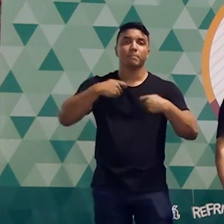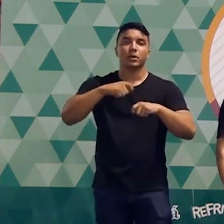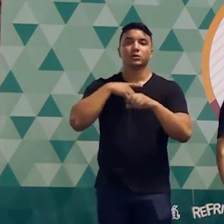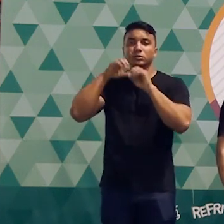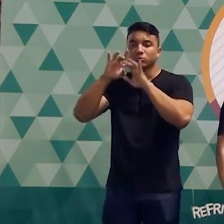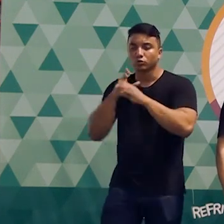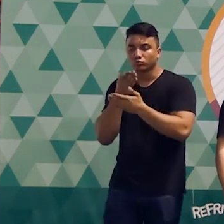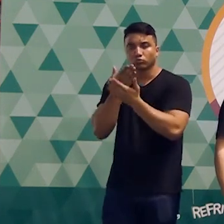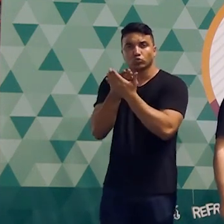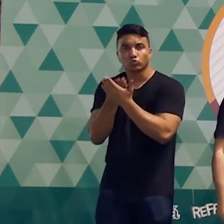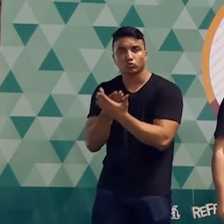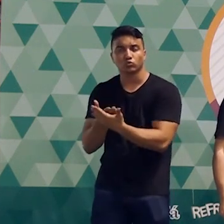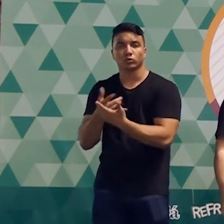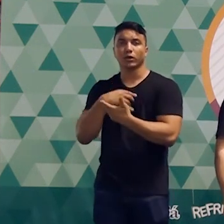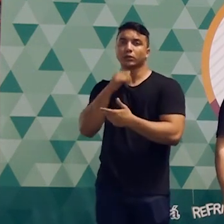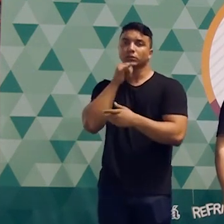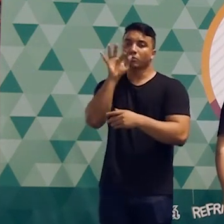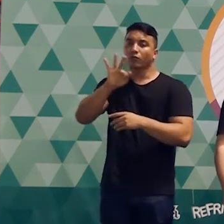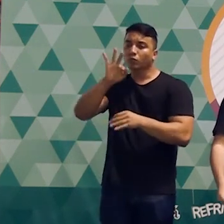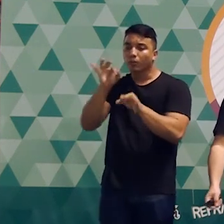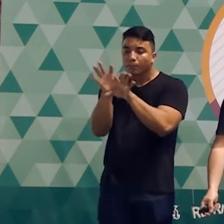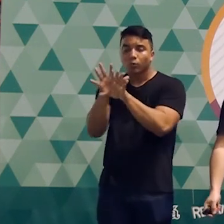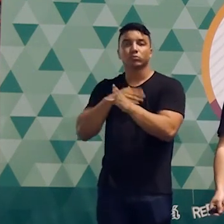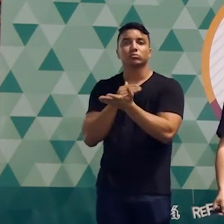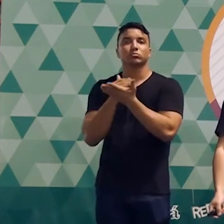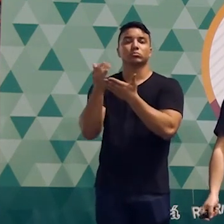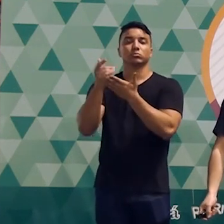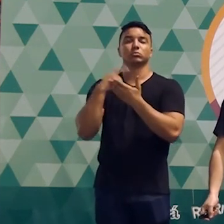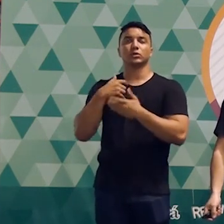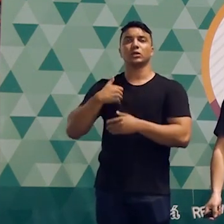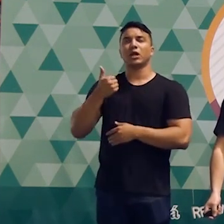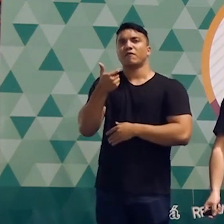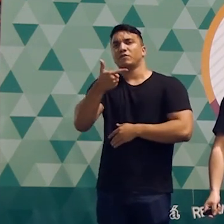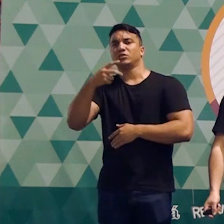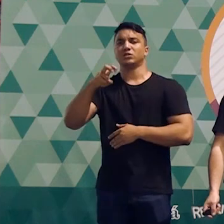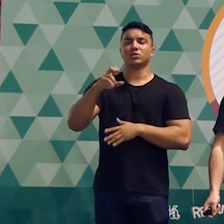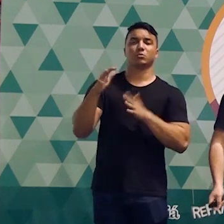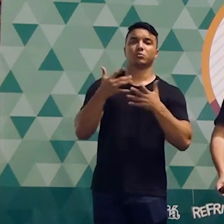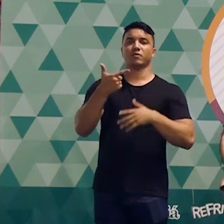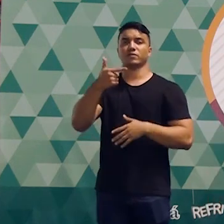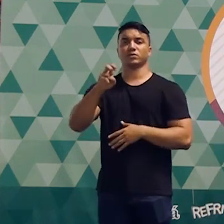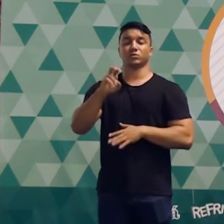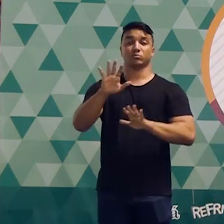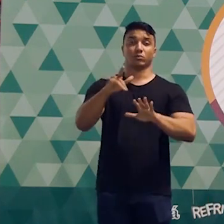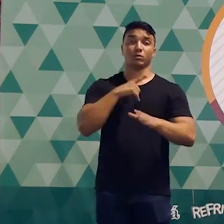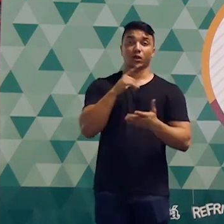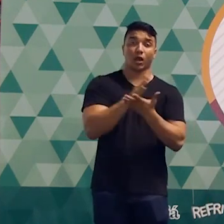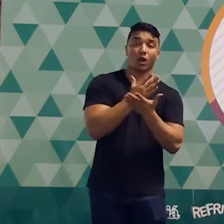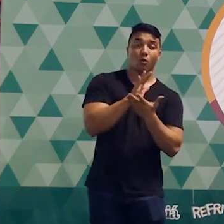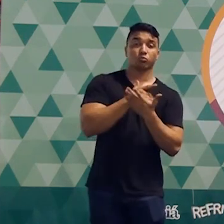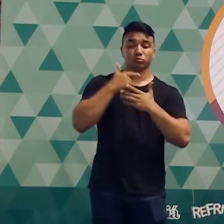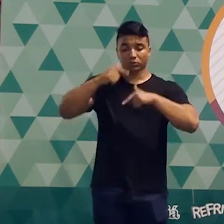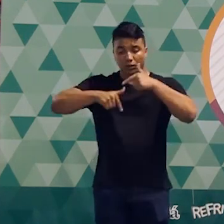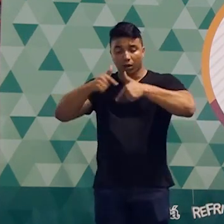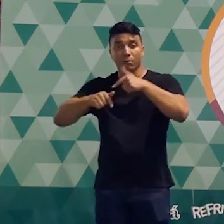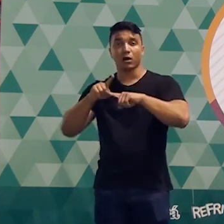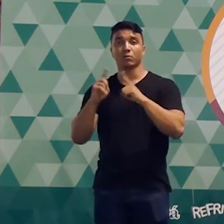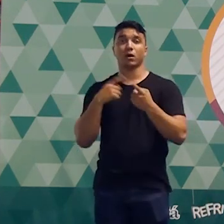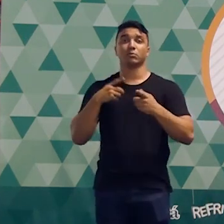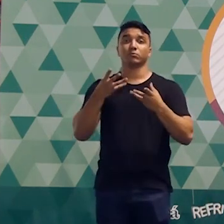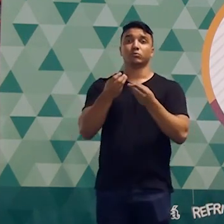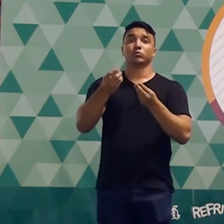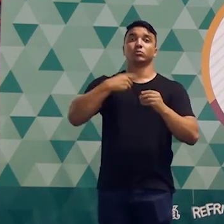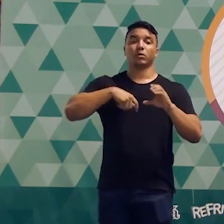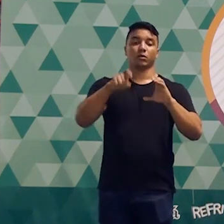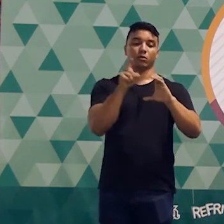especializar mais. Se ele terminar a faculdade, como eu te disse, ele vai terminar lá para os 25 anos. Então, alguns trabalham, mas muitos podem